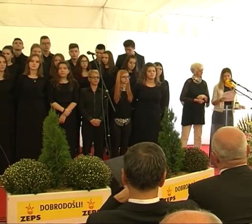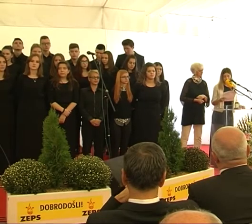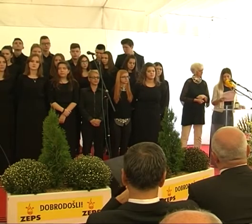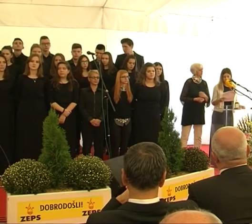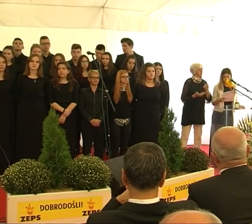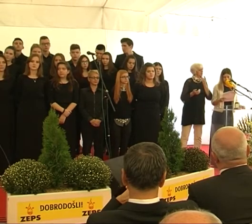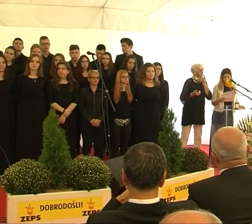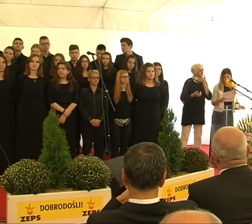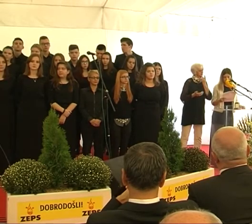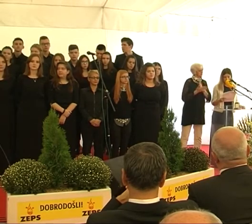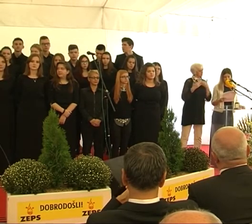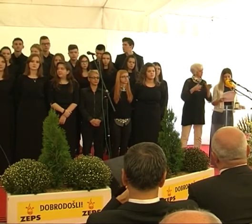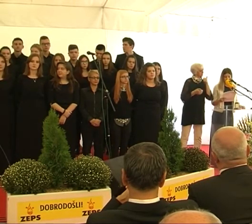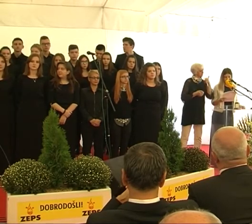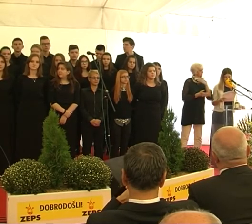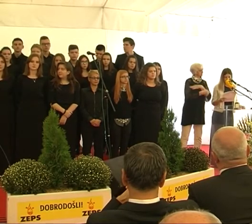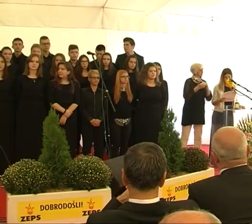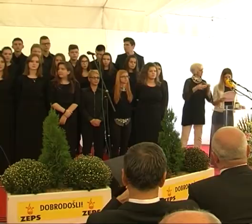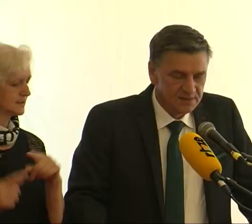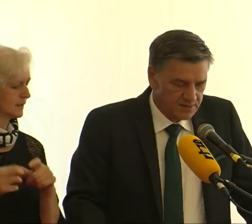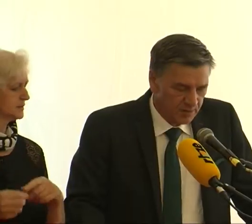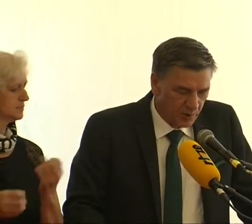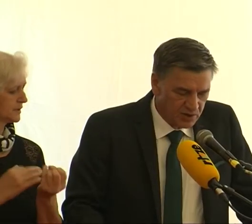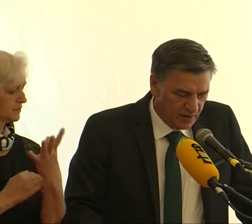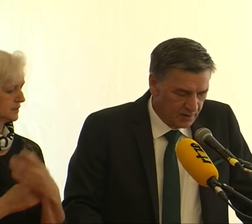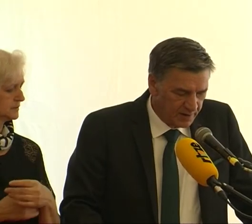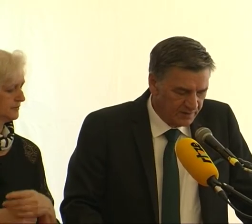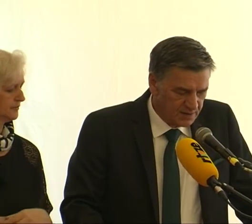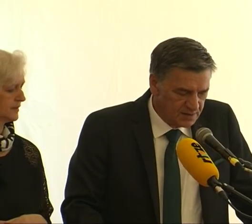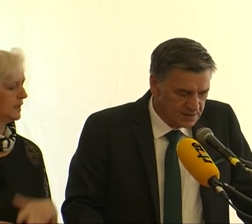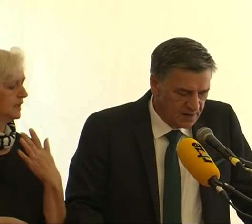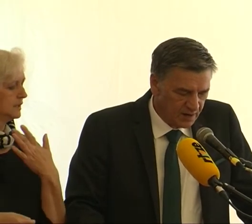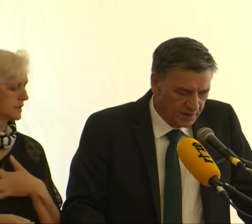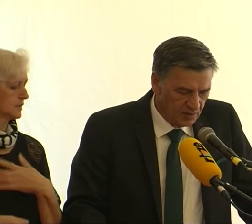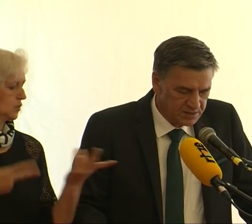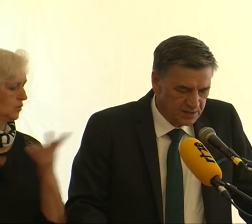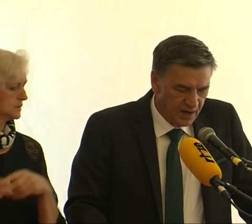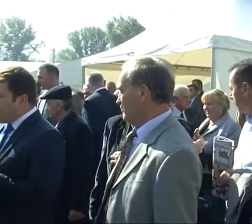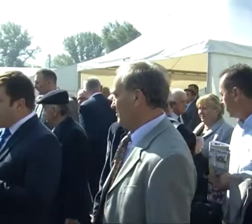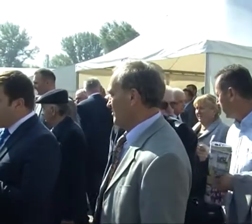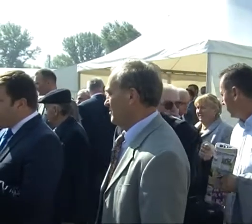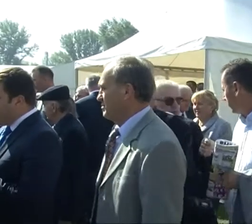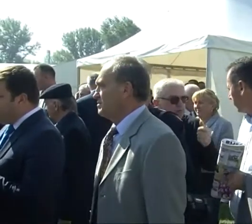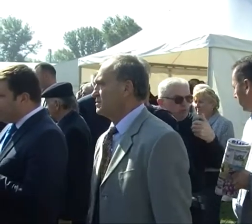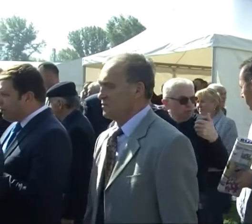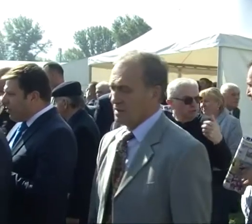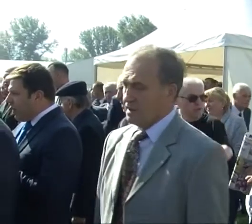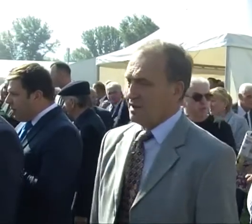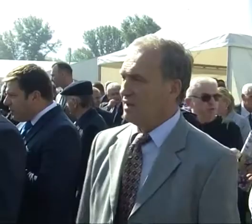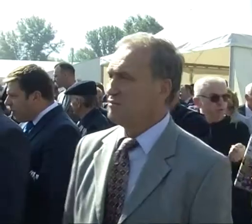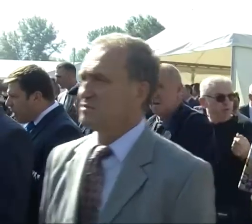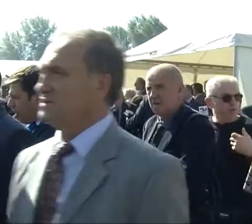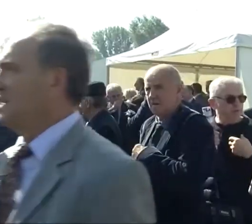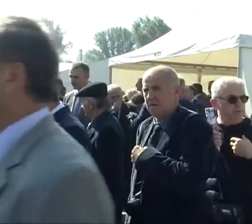aktuelne vlasti kao reprezentativan privredni događaj. Gradonačelnik Zenice Fuad Kasumović je istakao da je Zenica otvoren grad za sve ljude,